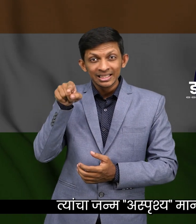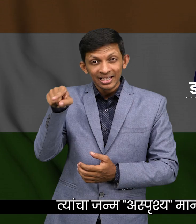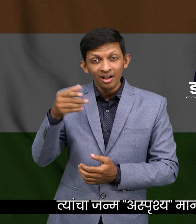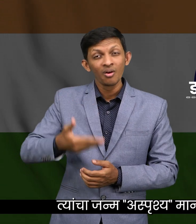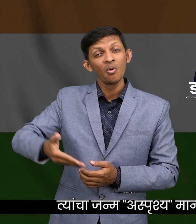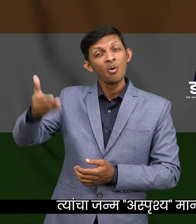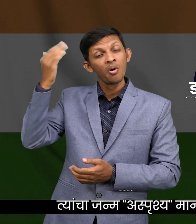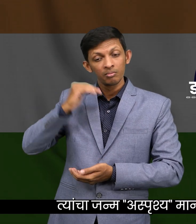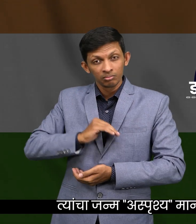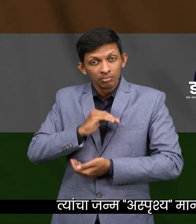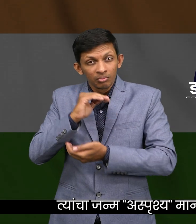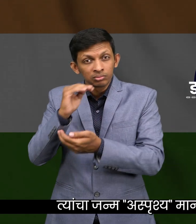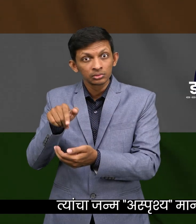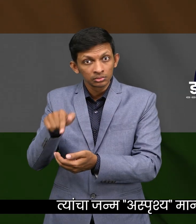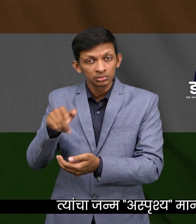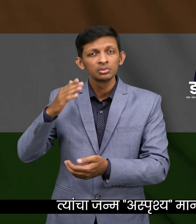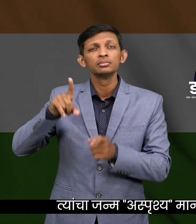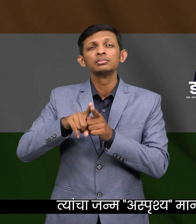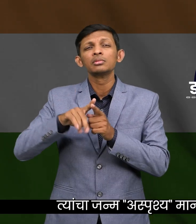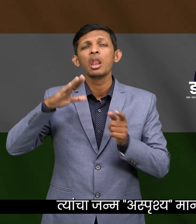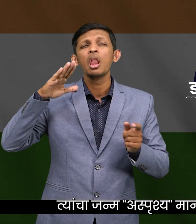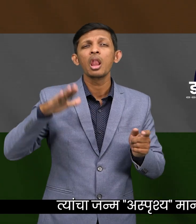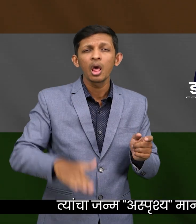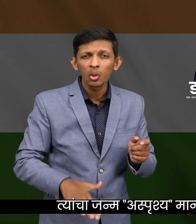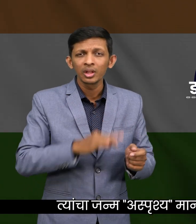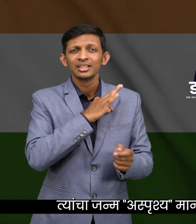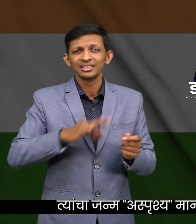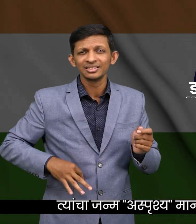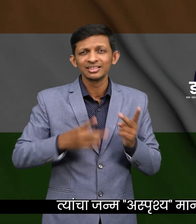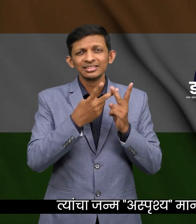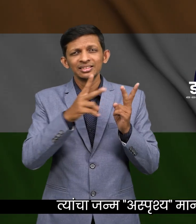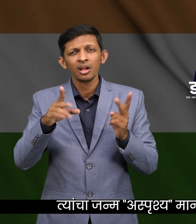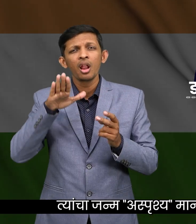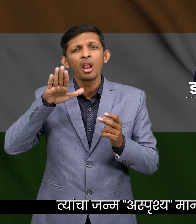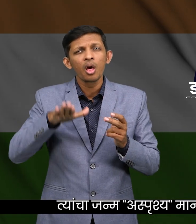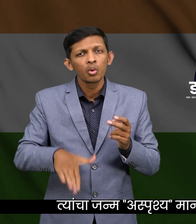त्यांचा जन्म अस्पृश्य मानल्या जाणाऱ्या खालच्या जातीत झाला होता.